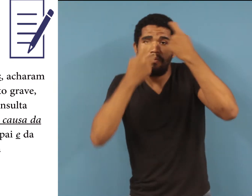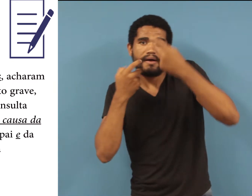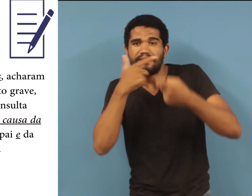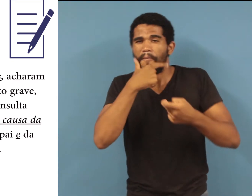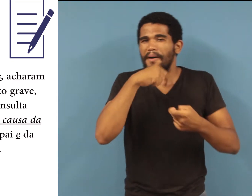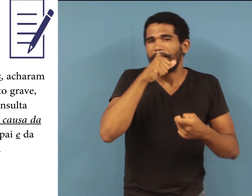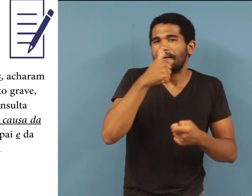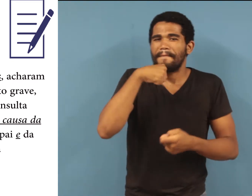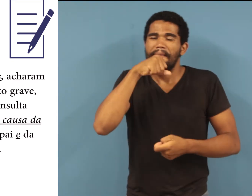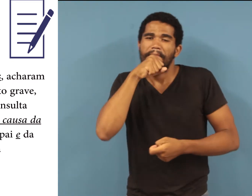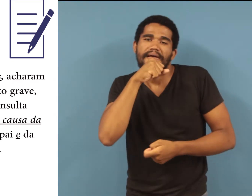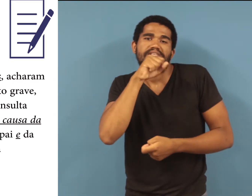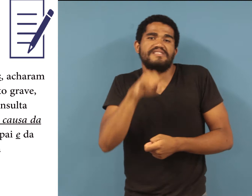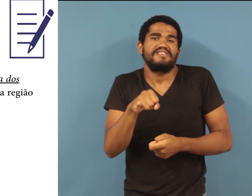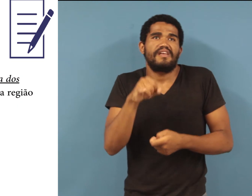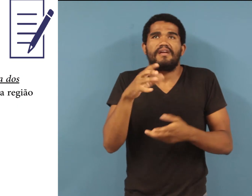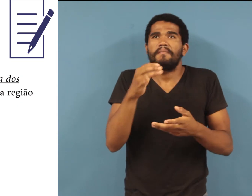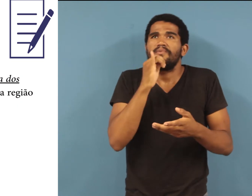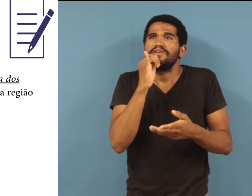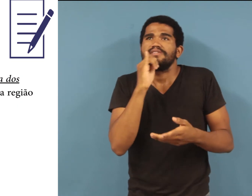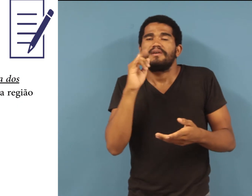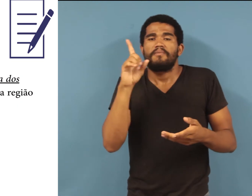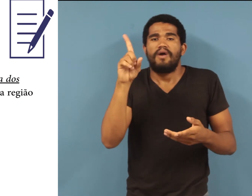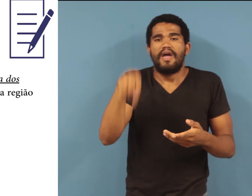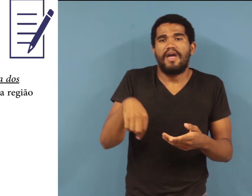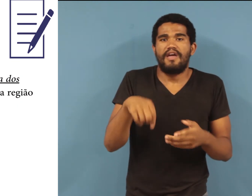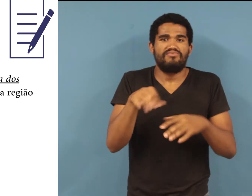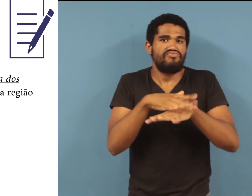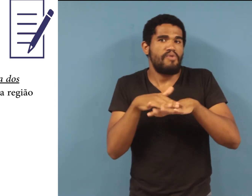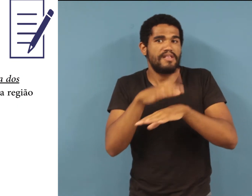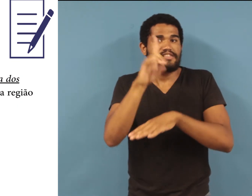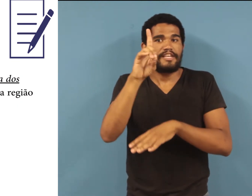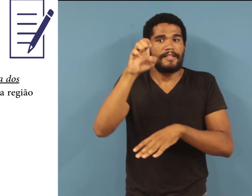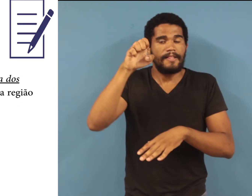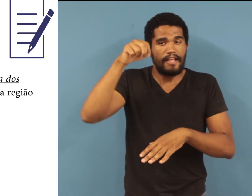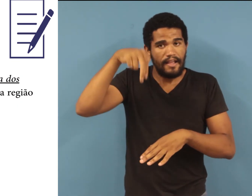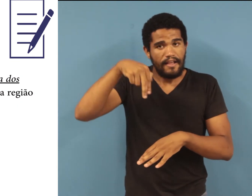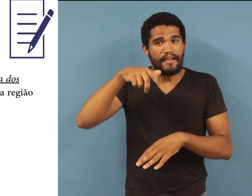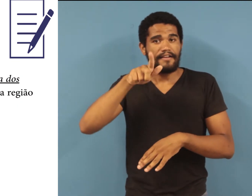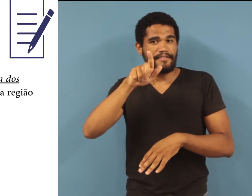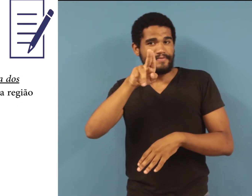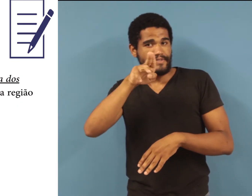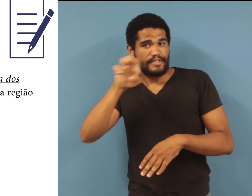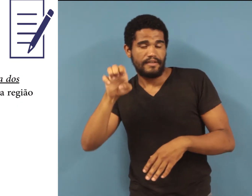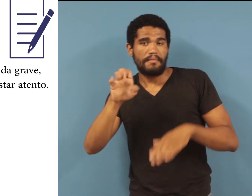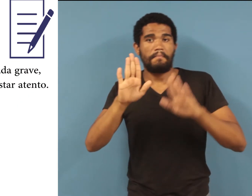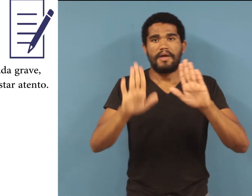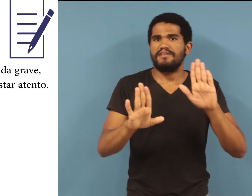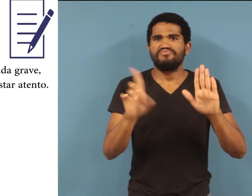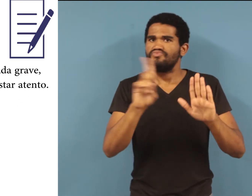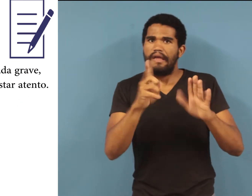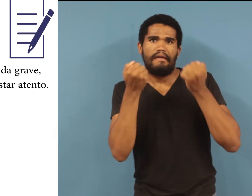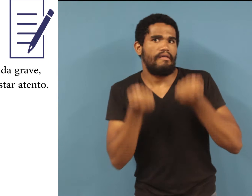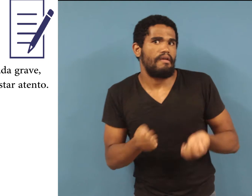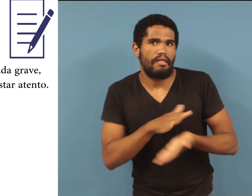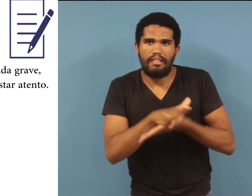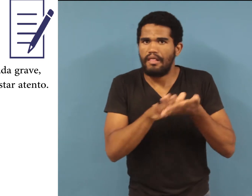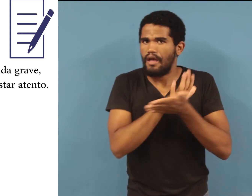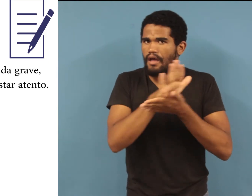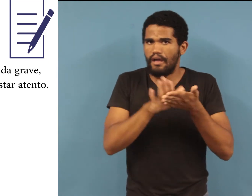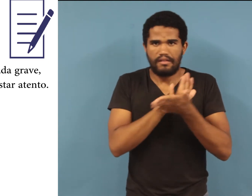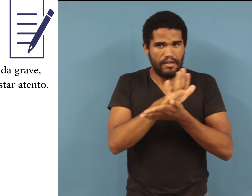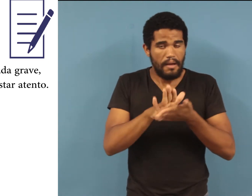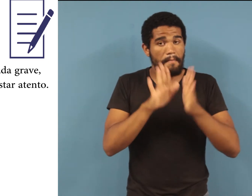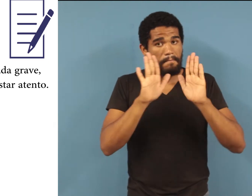do pai e da mãe dela por consequência dos casos de dengue na região. Apesar de não ser nada grave, é